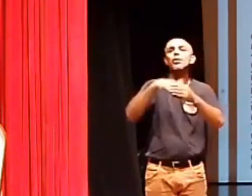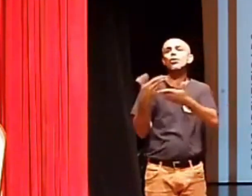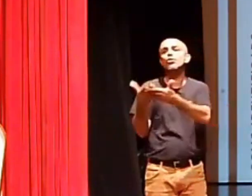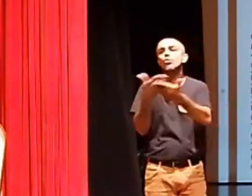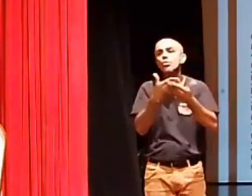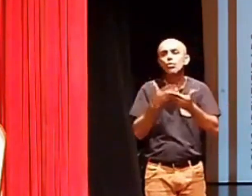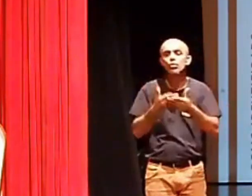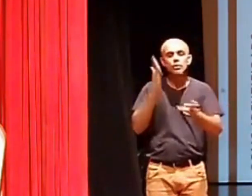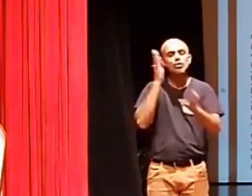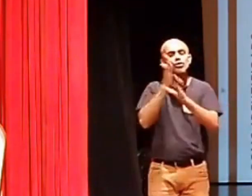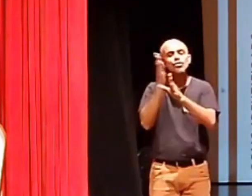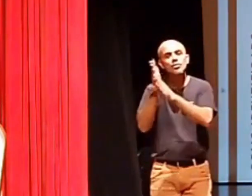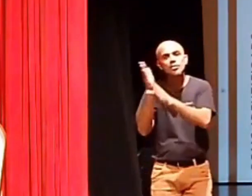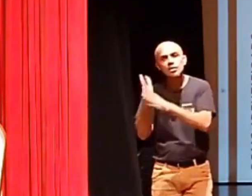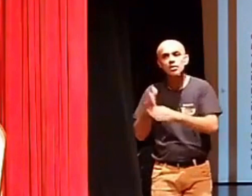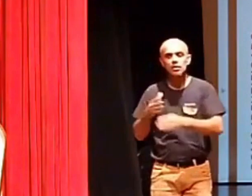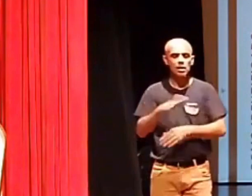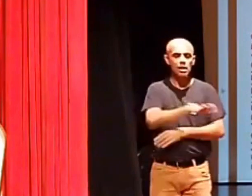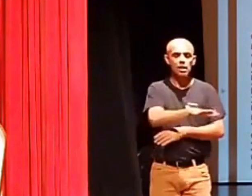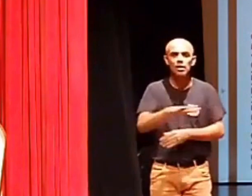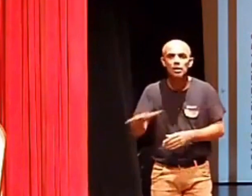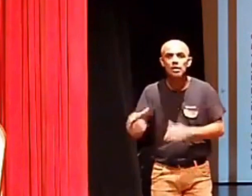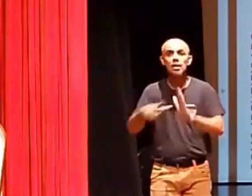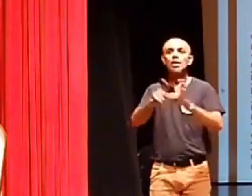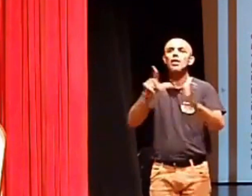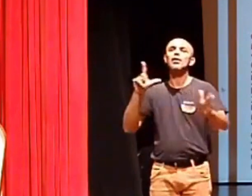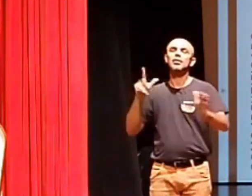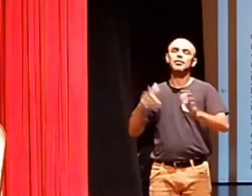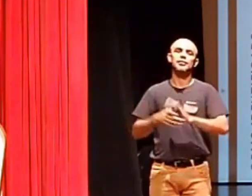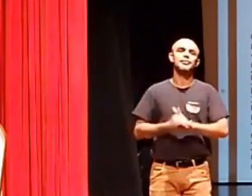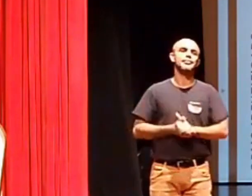para identificar essas crianças precocemente?